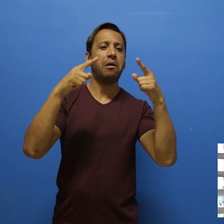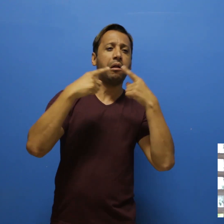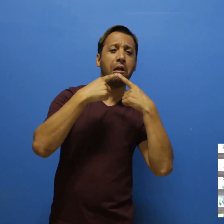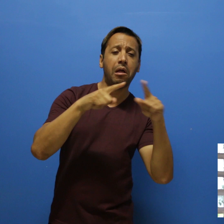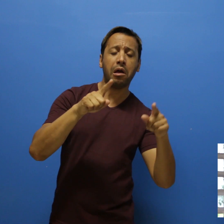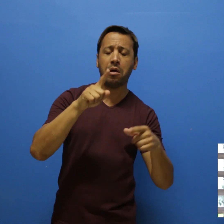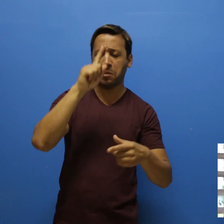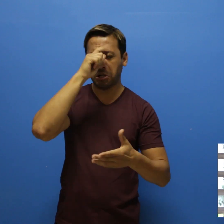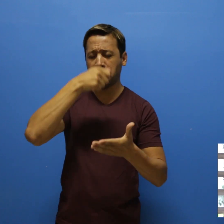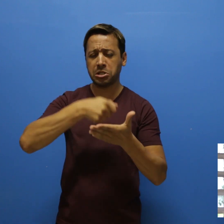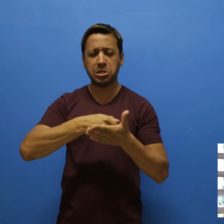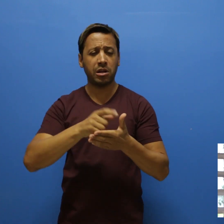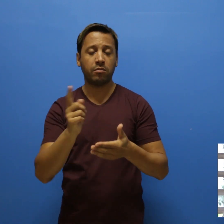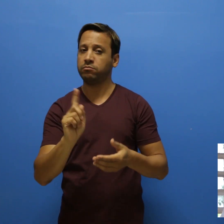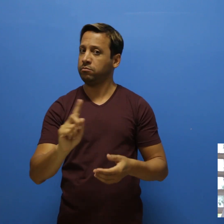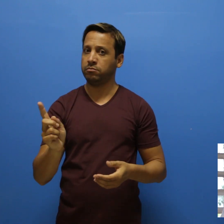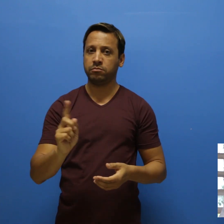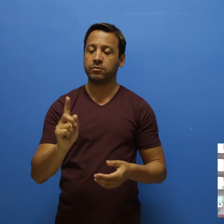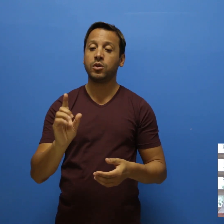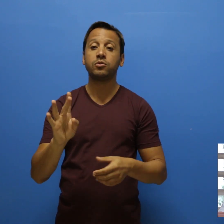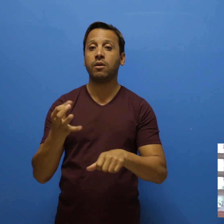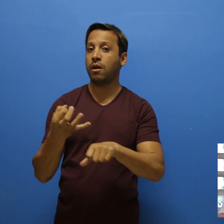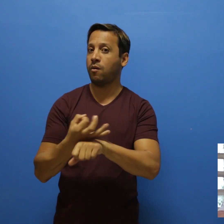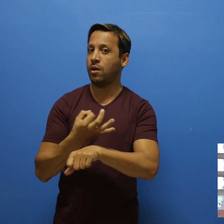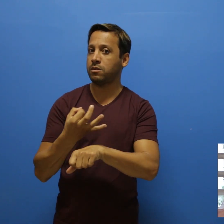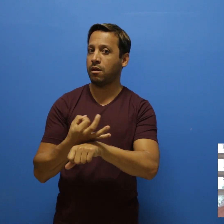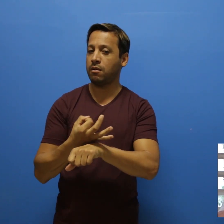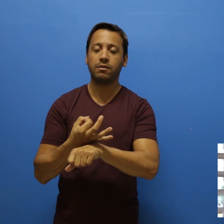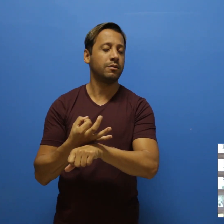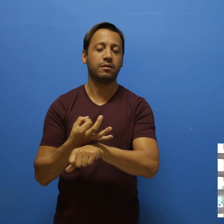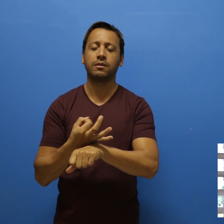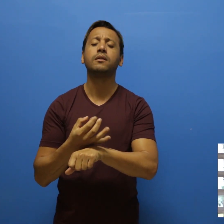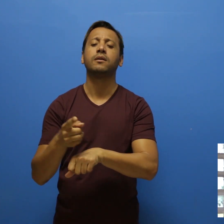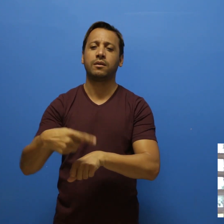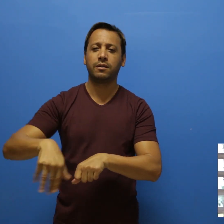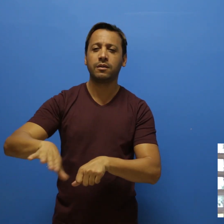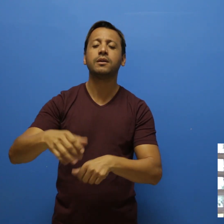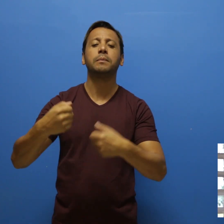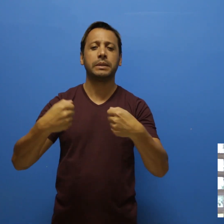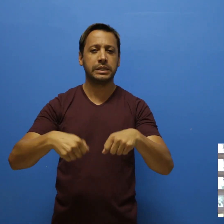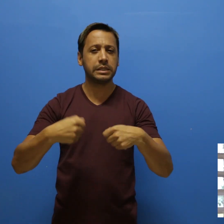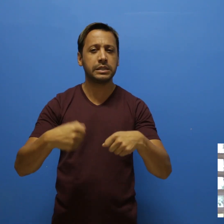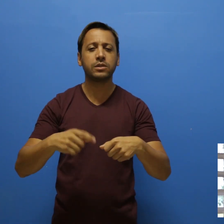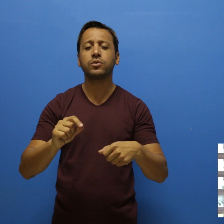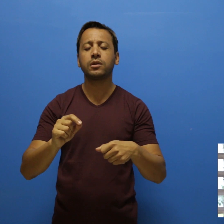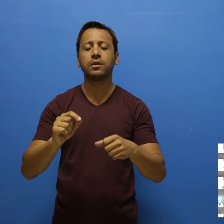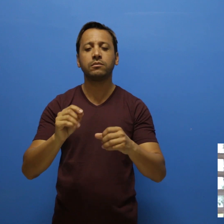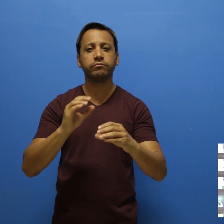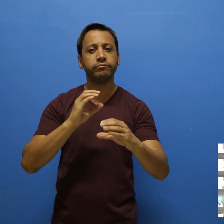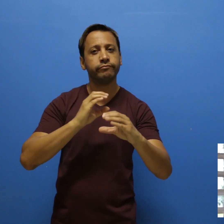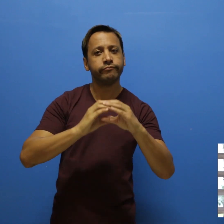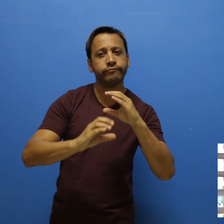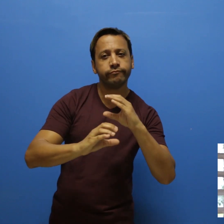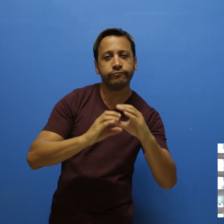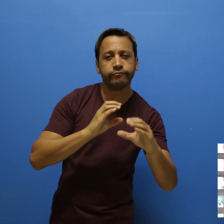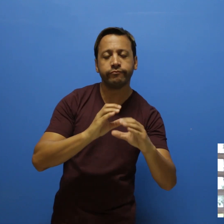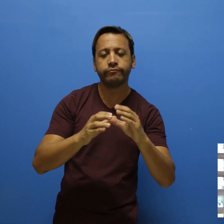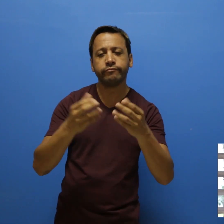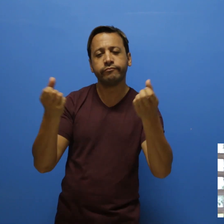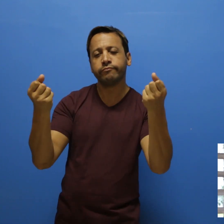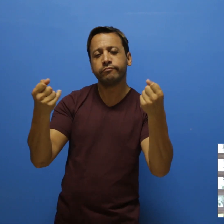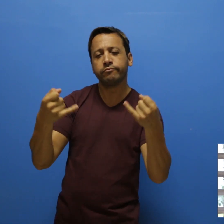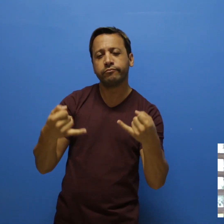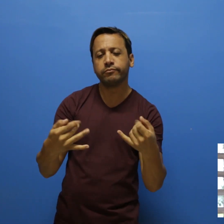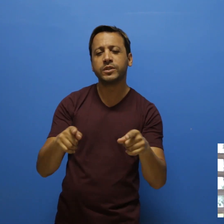só tolerar, mas precisa existir canais de vocalização e de